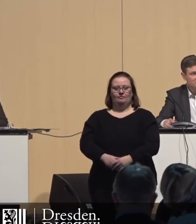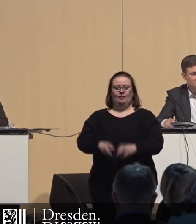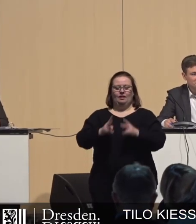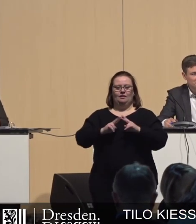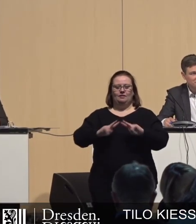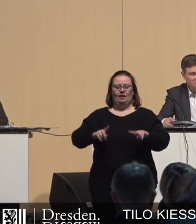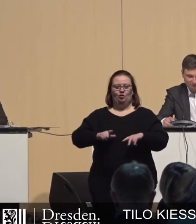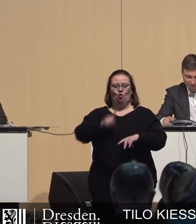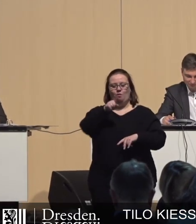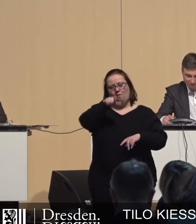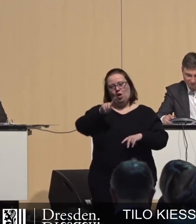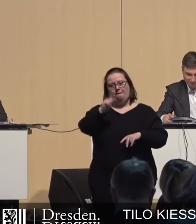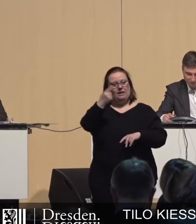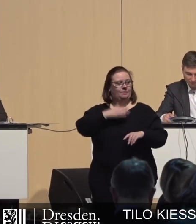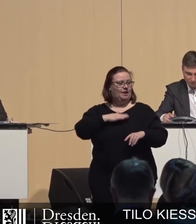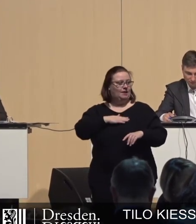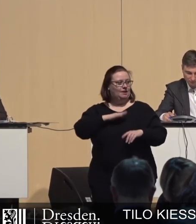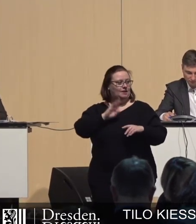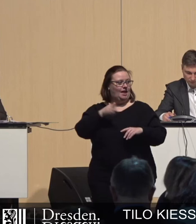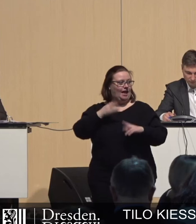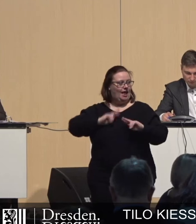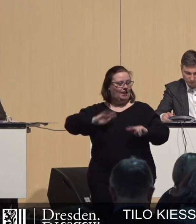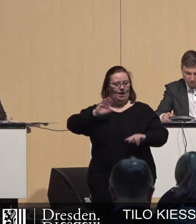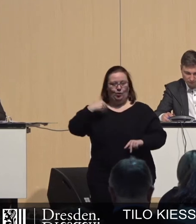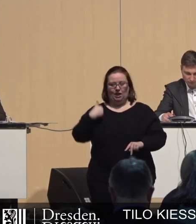Herr Oberbürgermeister, meine sehr geehrten Damen und Herren,